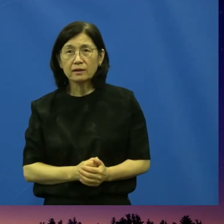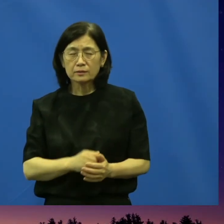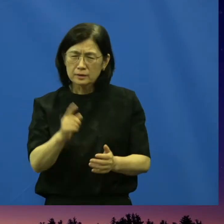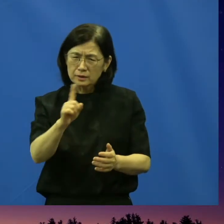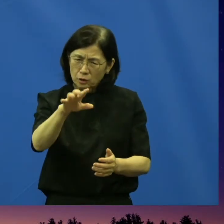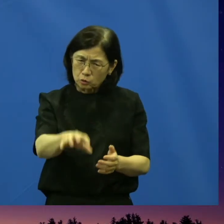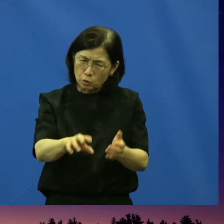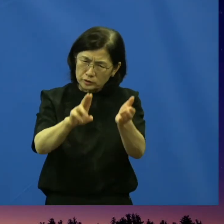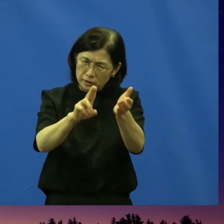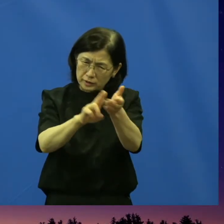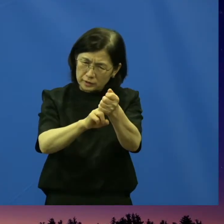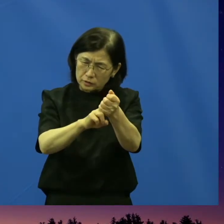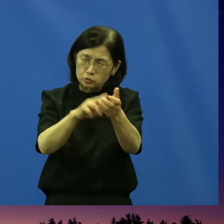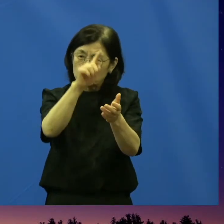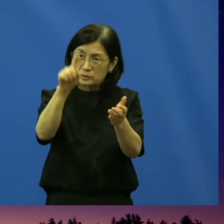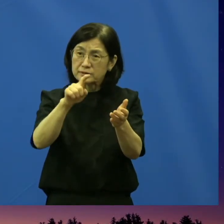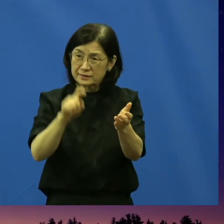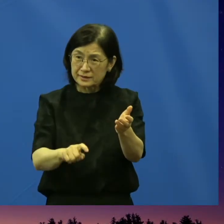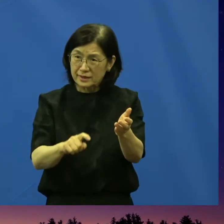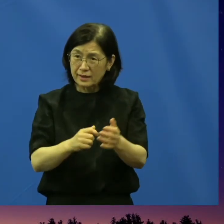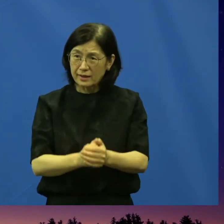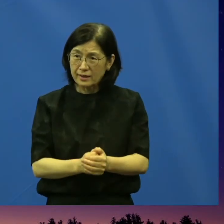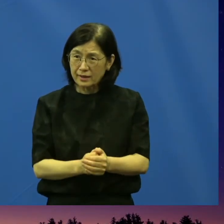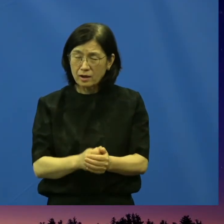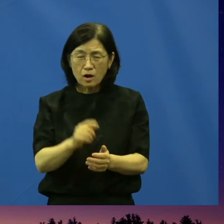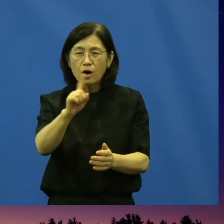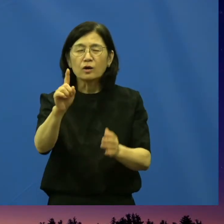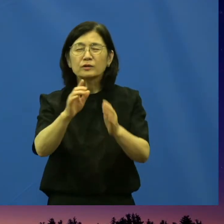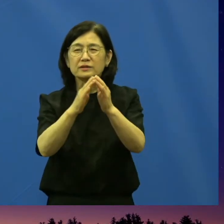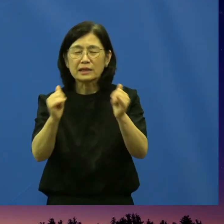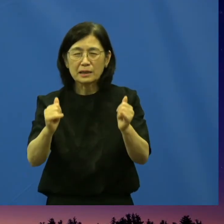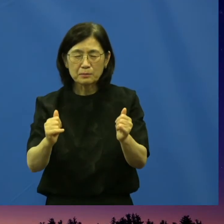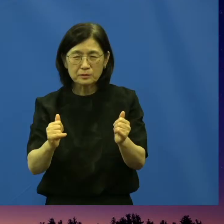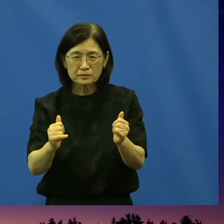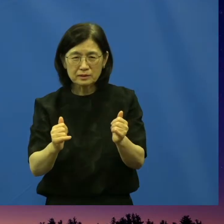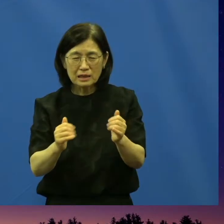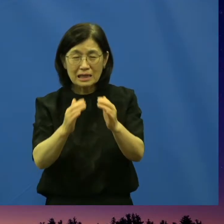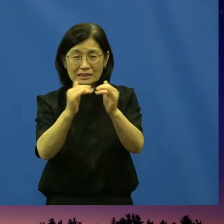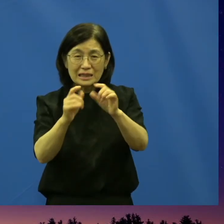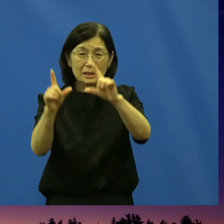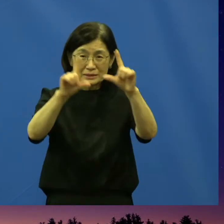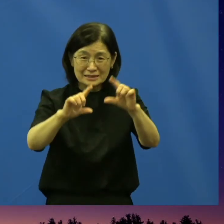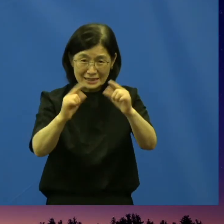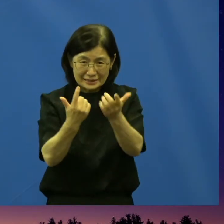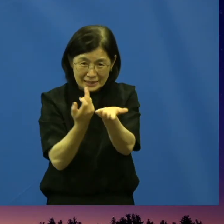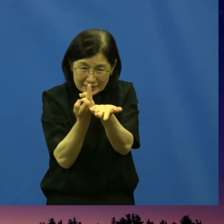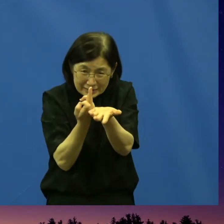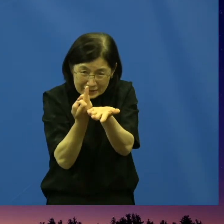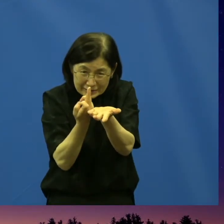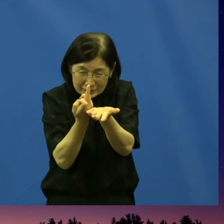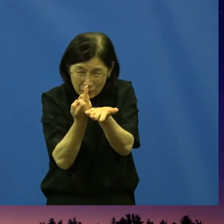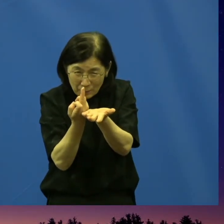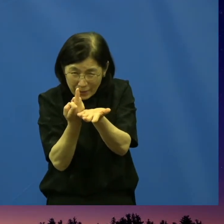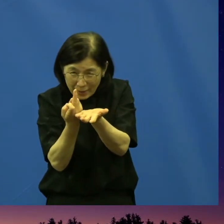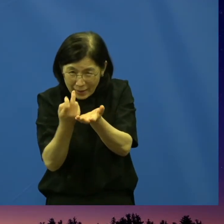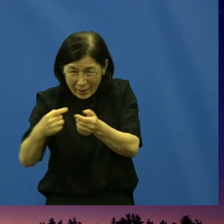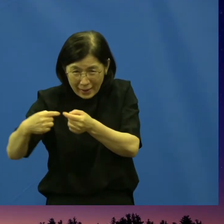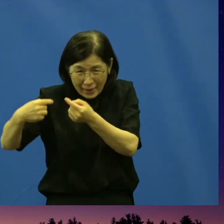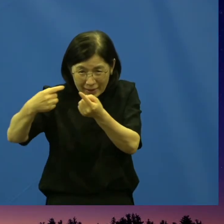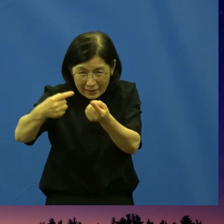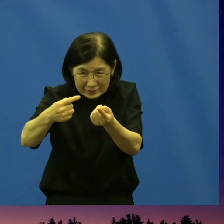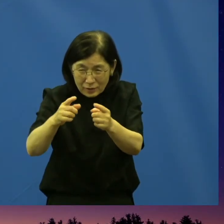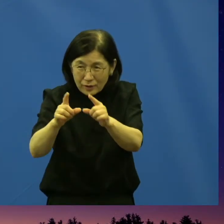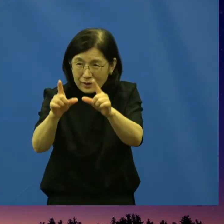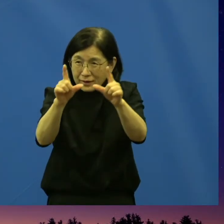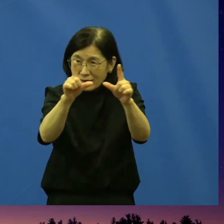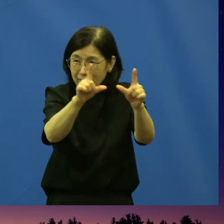건가? 어떤 사람 무인도로 피신할 수도 있어요. 근데 여러분 무인도에 가면 뭐 될까요, 여러분?